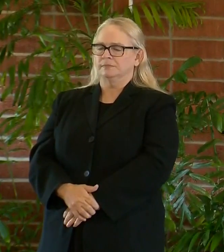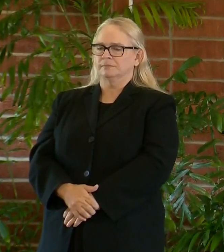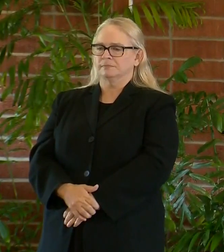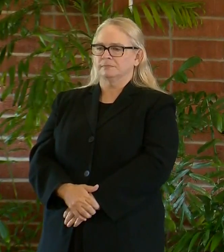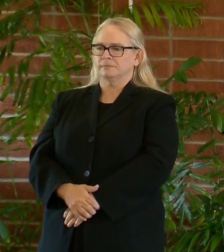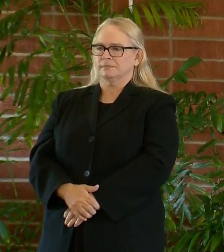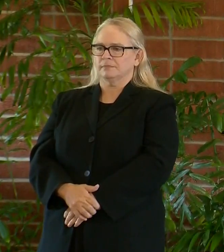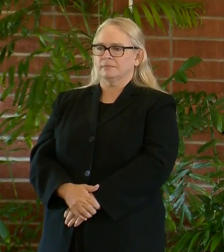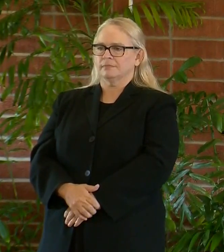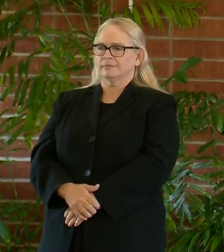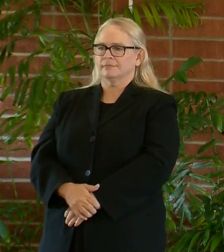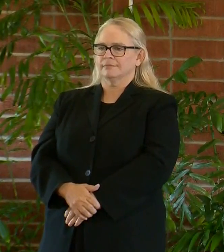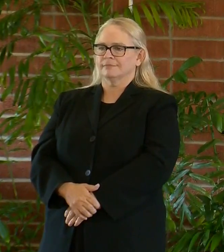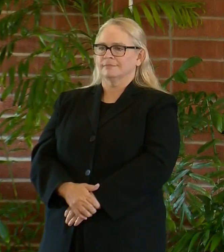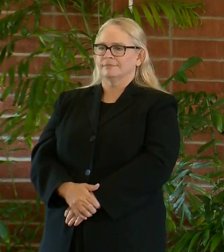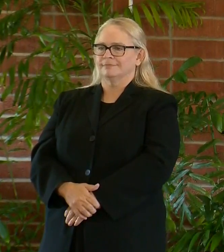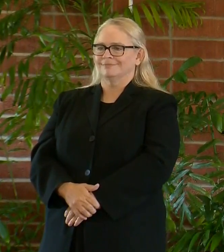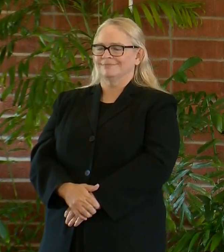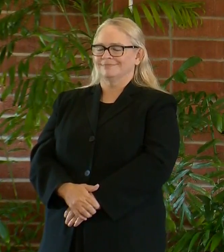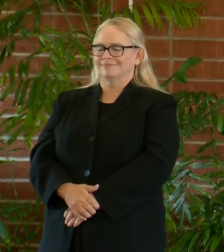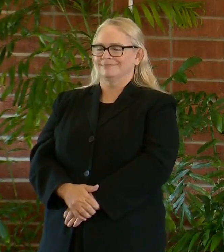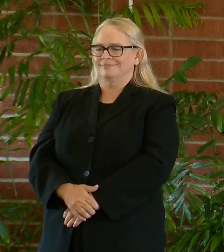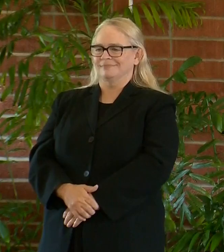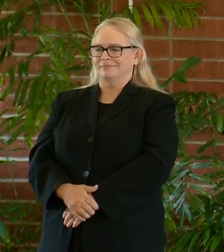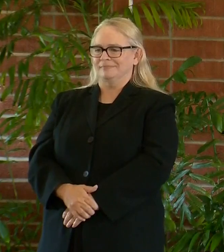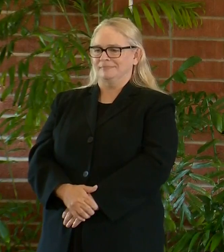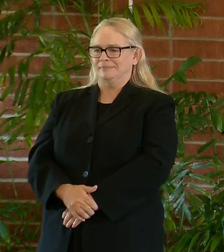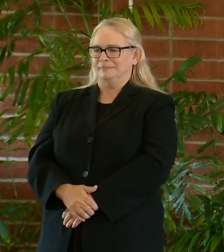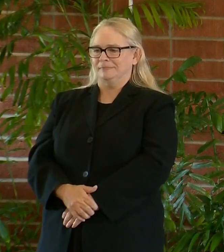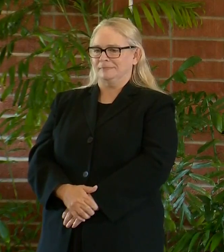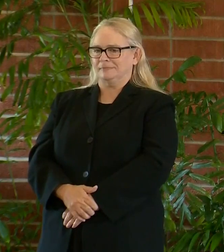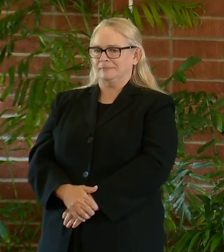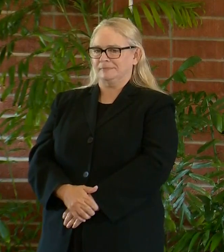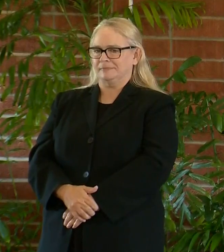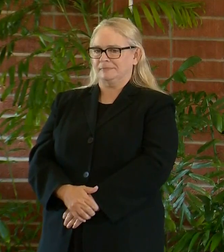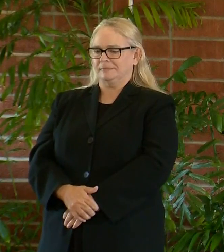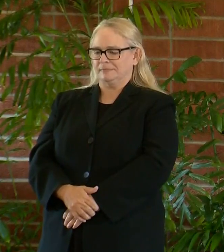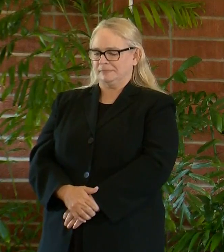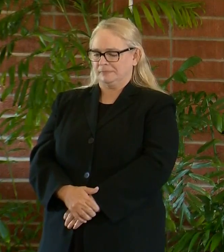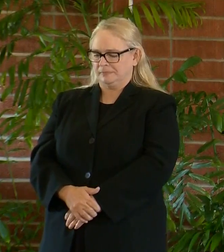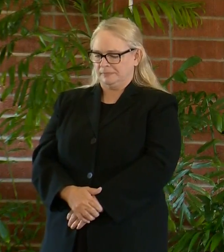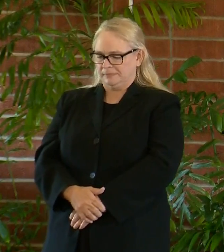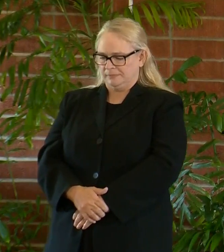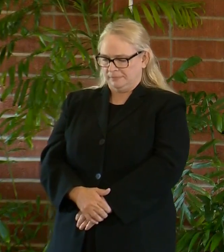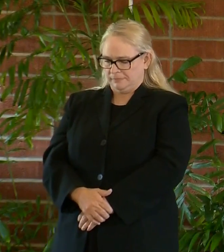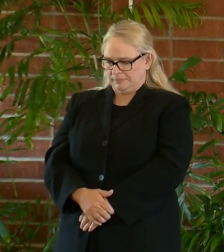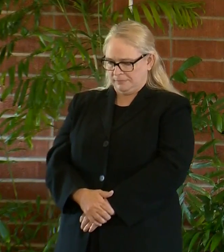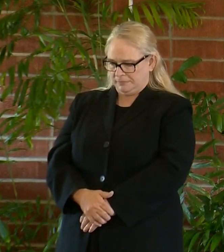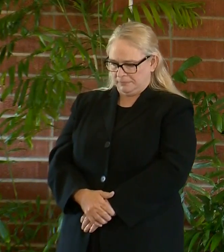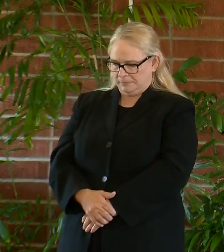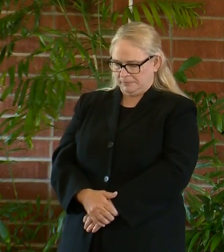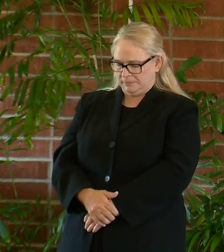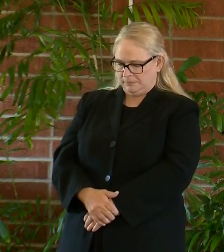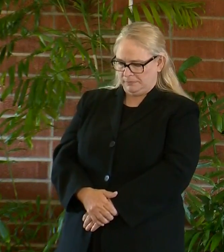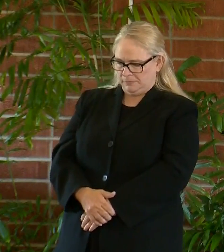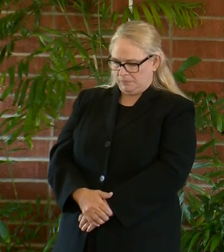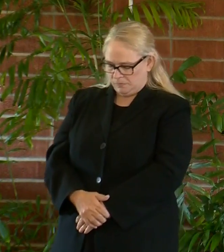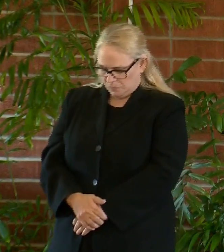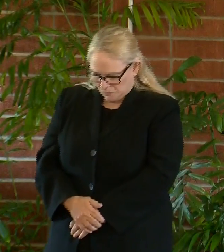profunda sobre nuestra comunidad latina con respecto a la infección del coronavirus.